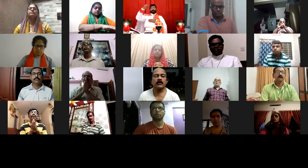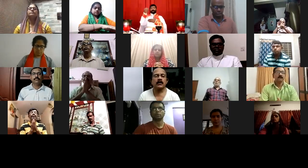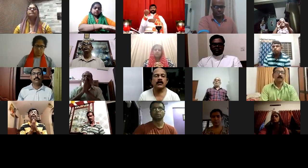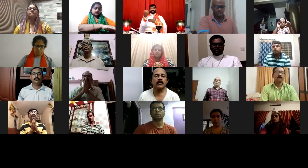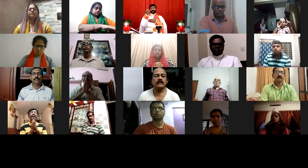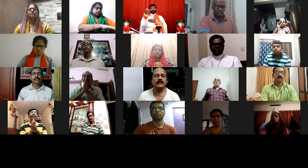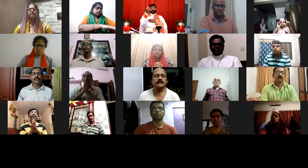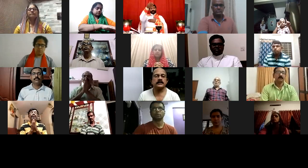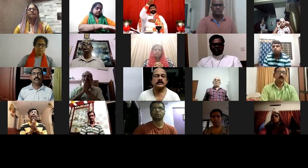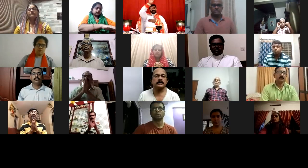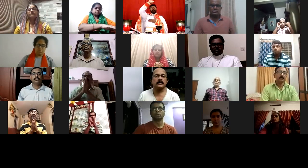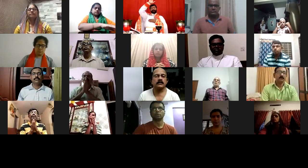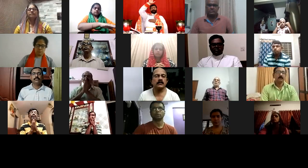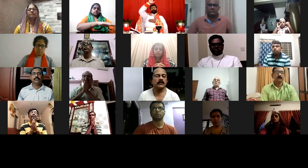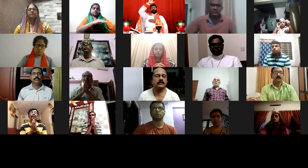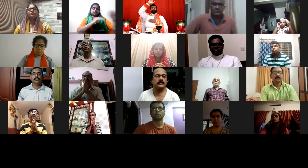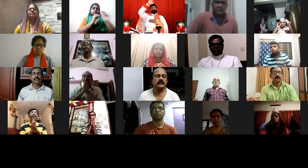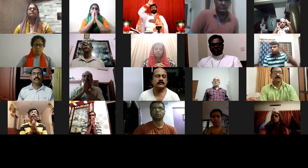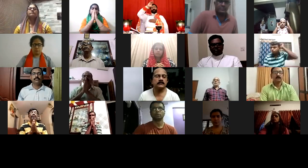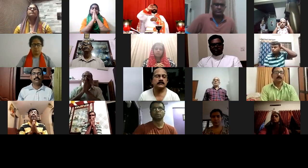കർത്താവേ, ശക്തനായ ദൈവമേ,